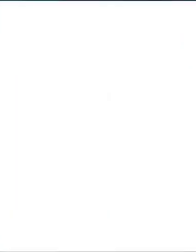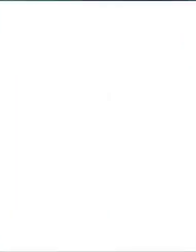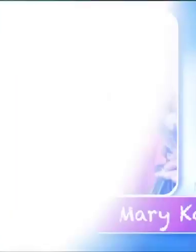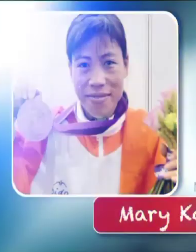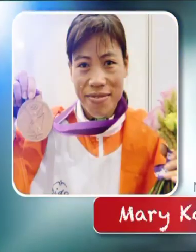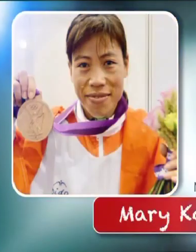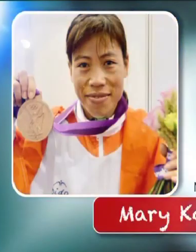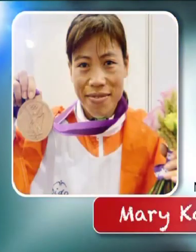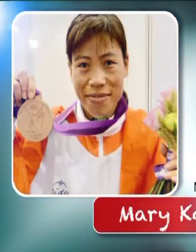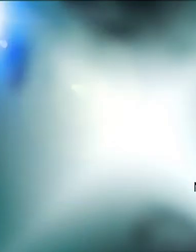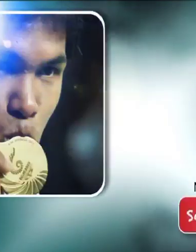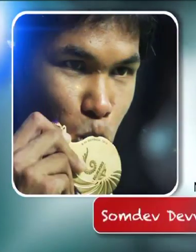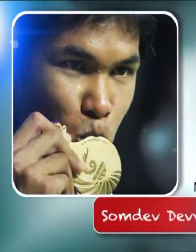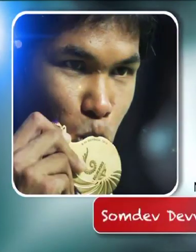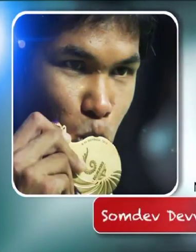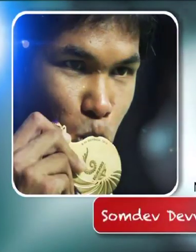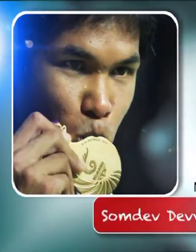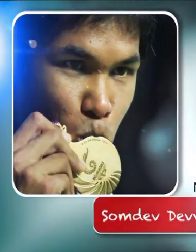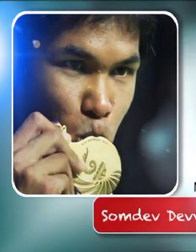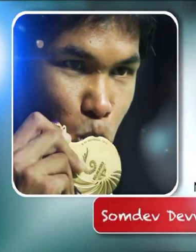स्वयं बने, हम